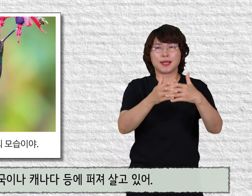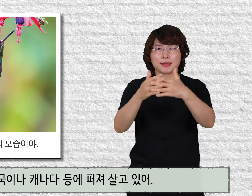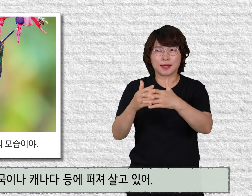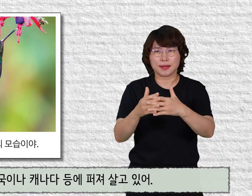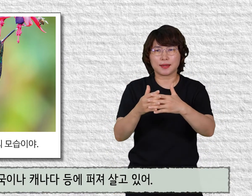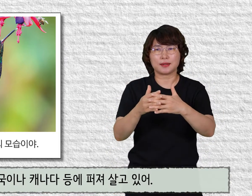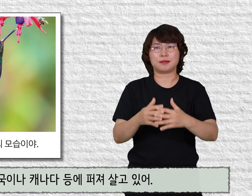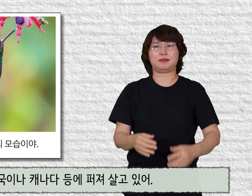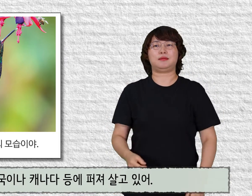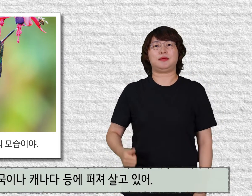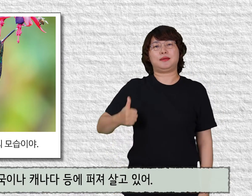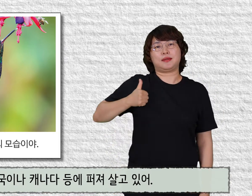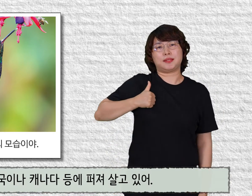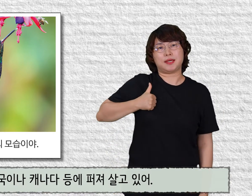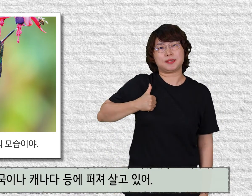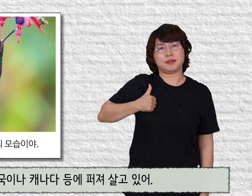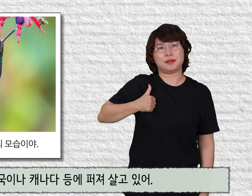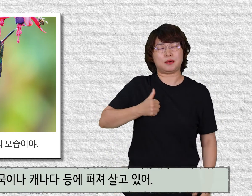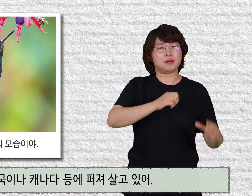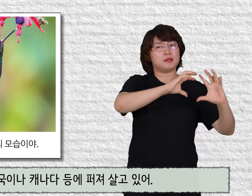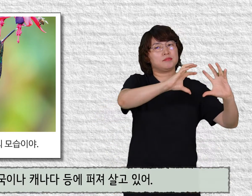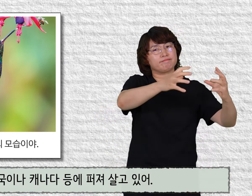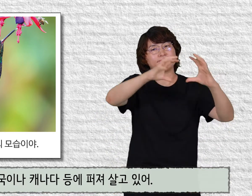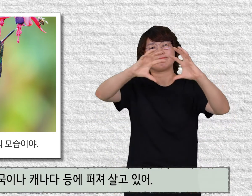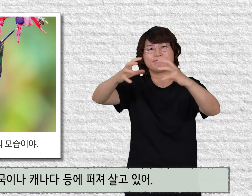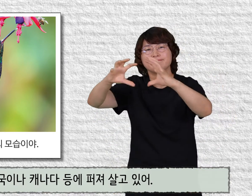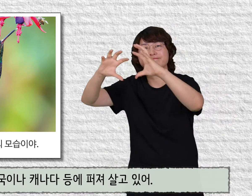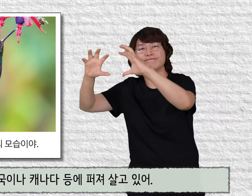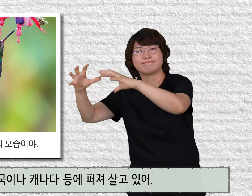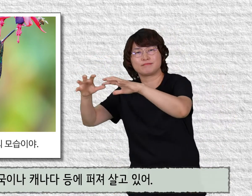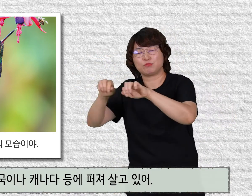미국이나 캐나다 등에 퍼져 살고 있어.